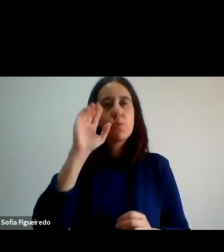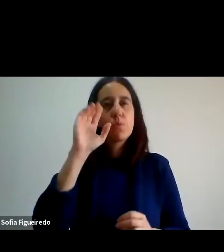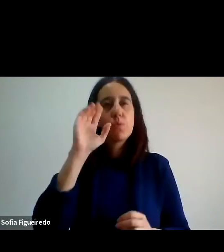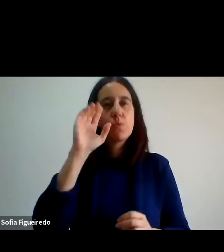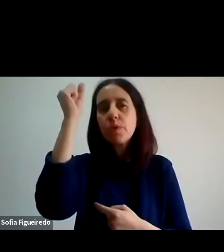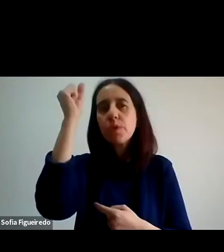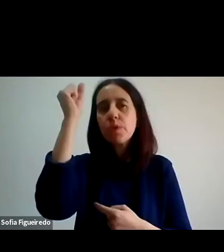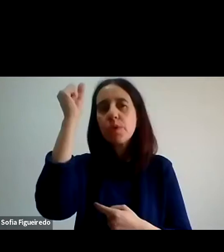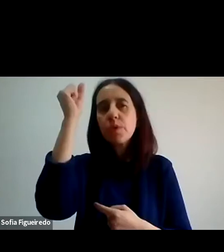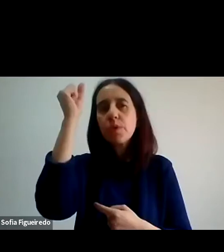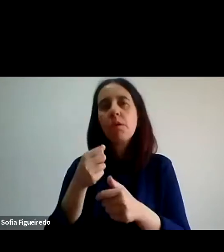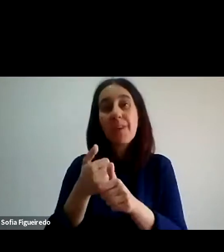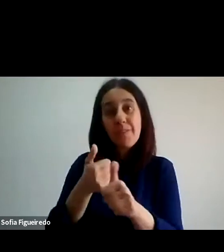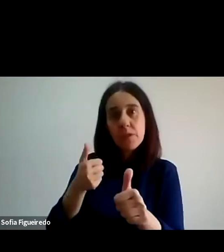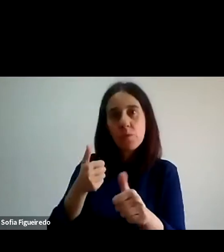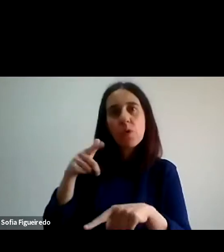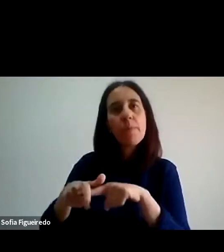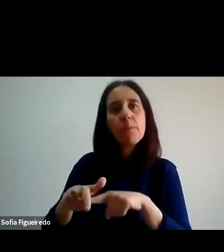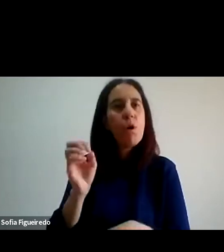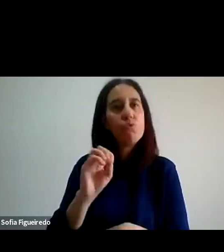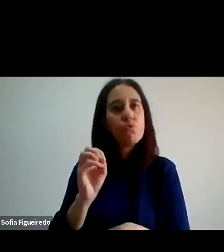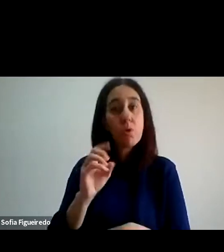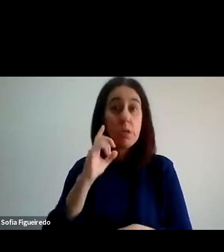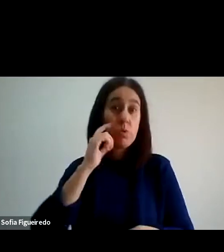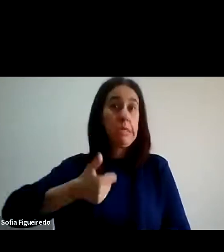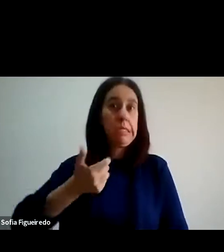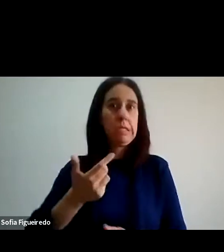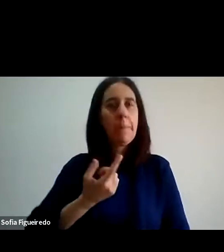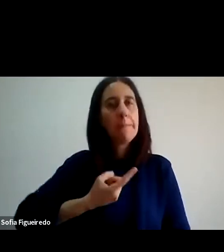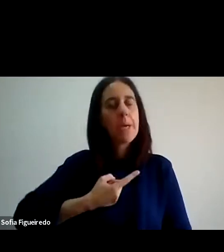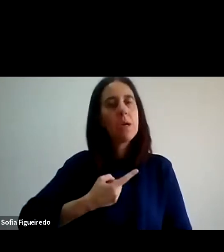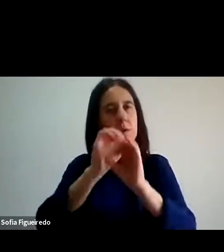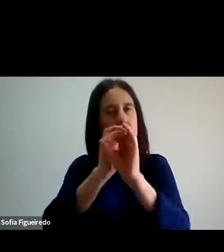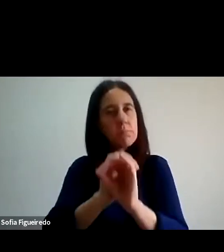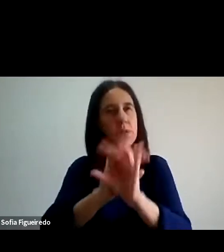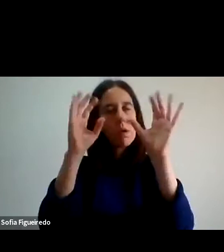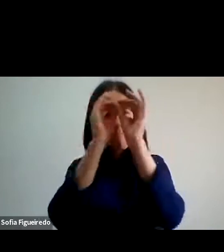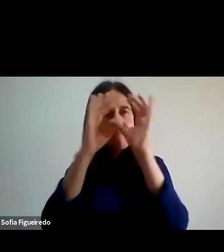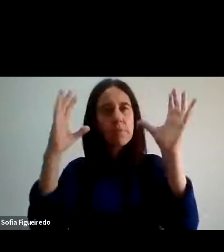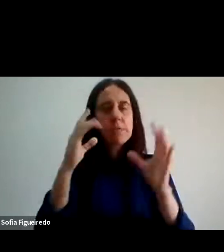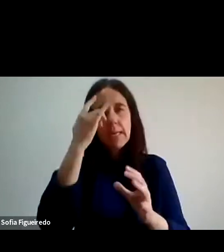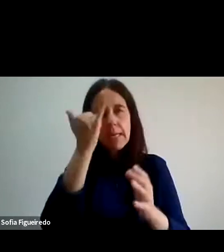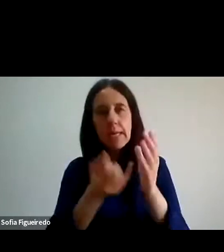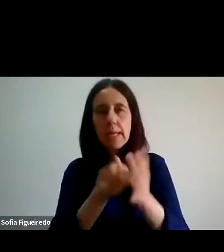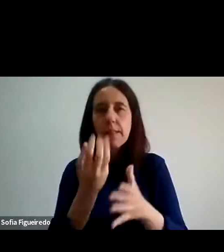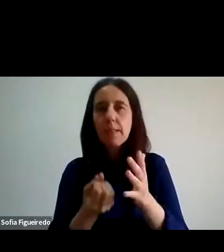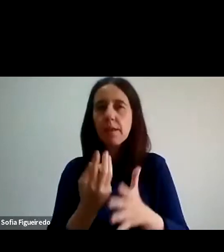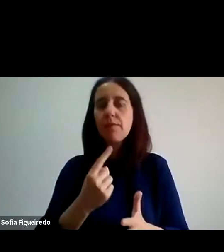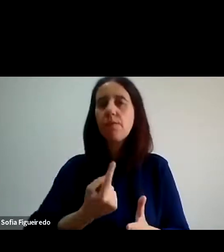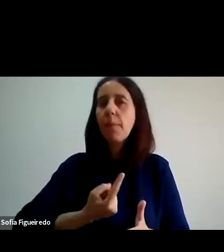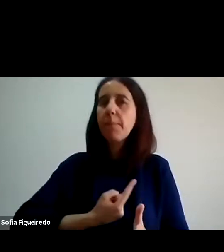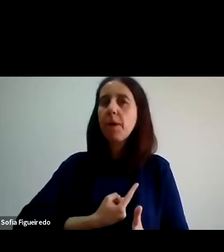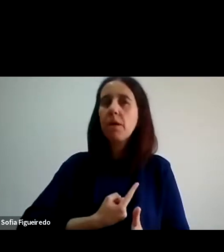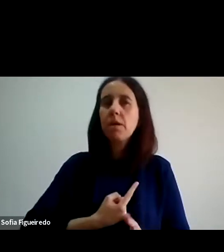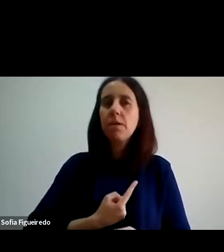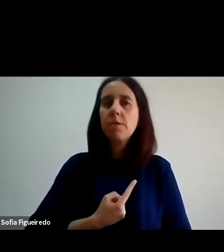ao nível físico. Isso é um ponto absolutamente central e nós temos que ter a clara noção que temos que ser criativos, temos que ser